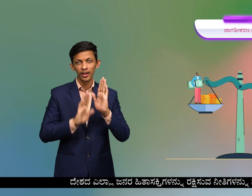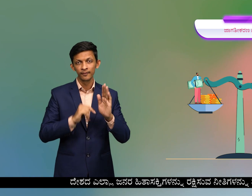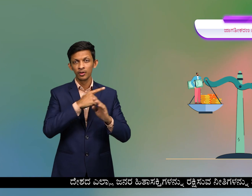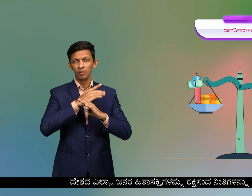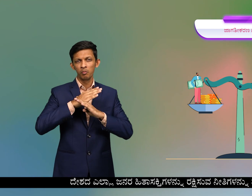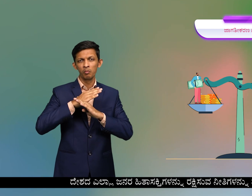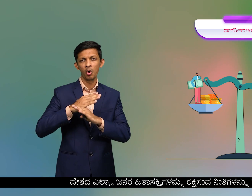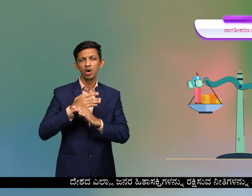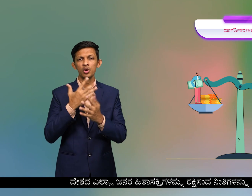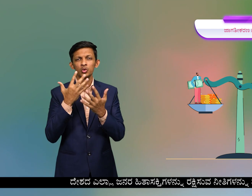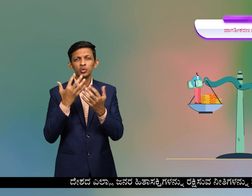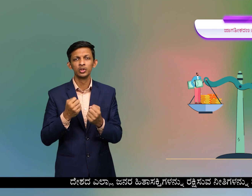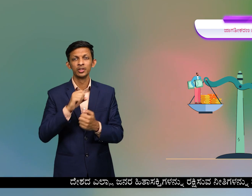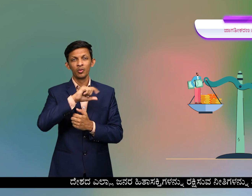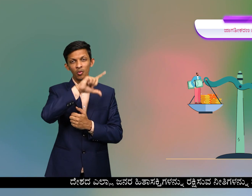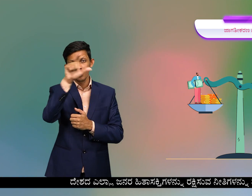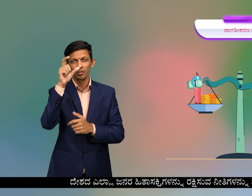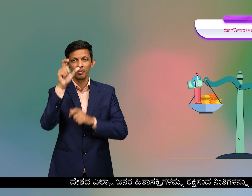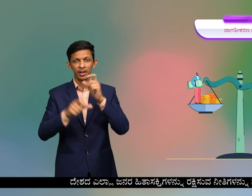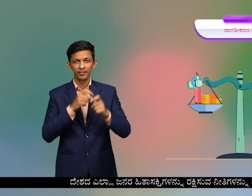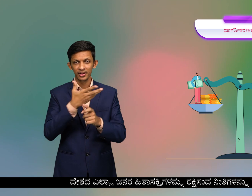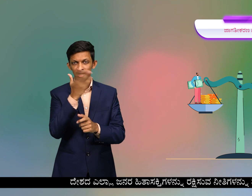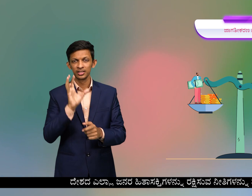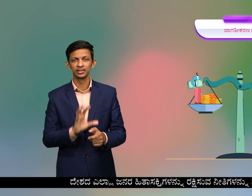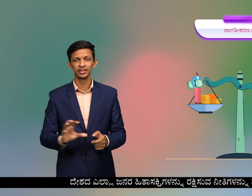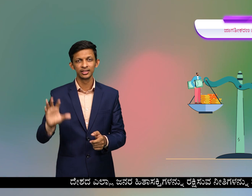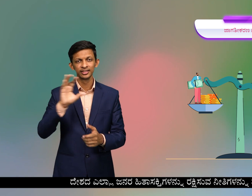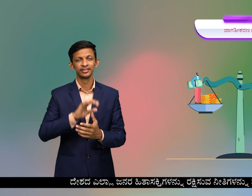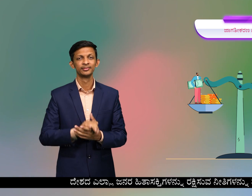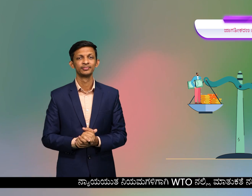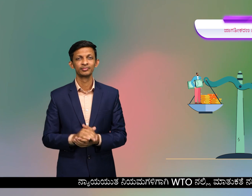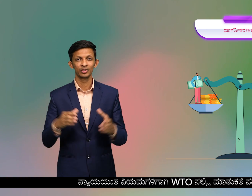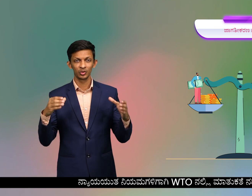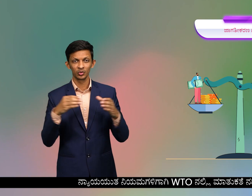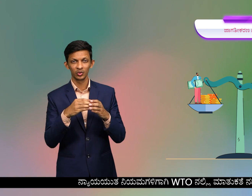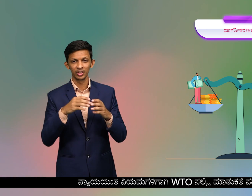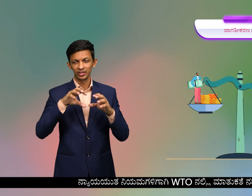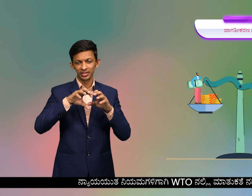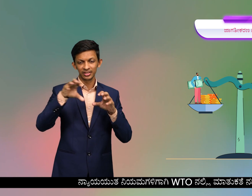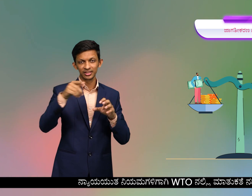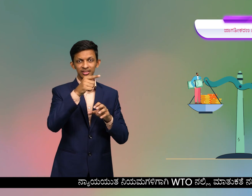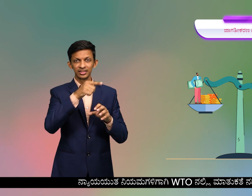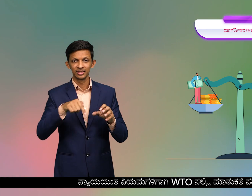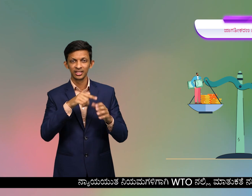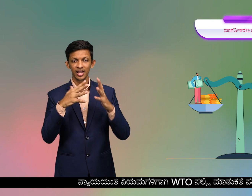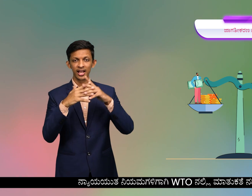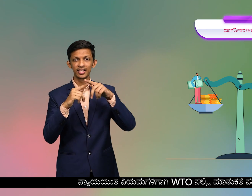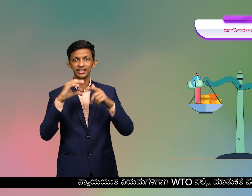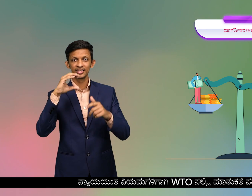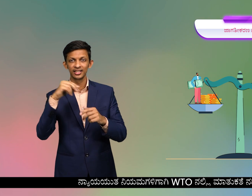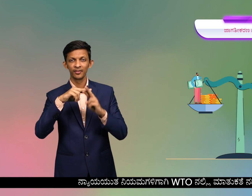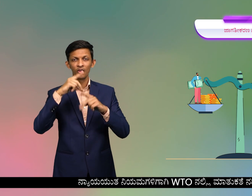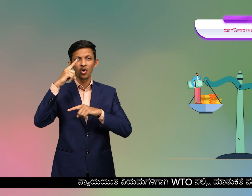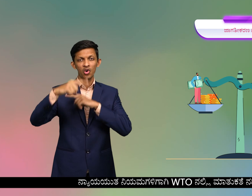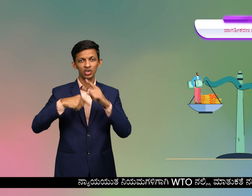ದೇಶದ ಎಲ್ಲ ಜನರ ಹಿತಾಸಕ್ತಿಗಳನ್ನು ರಕ್ಷಿಸುವ ನೀತಿಗಳನ್ನು ಮಾಡಿ. ನ್ಯಾಯಯುತ ನಿಯಮಗಳಿಗಾಗಿ